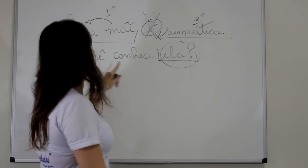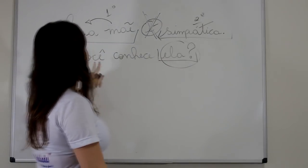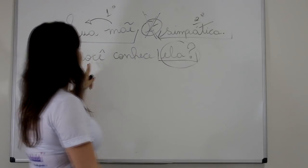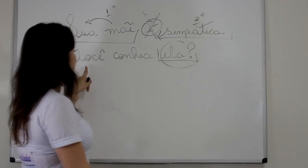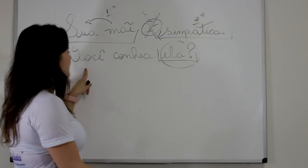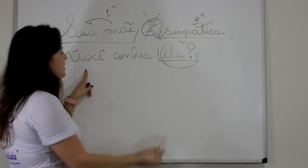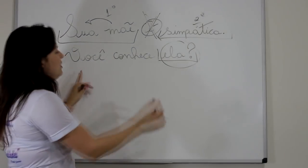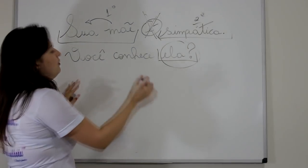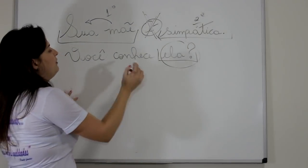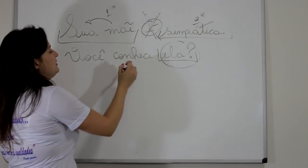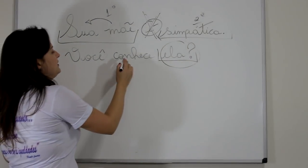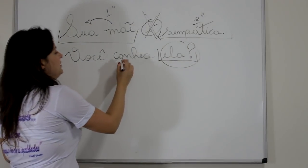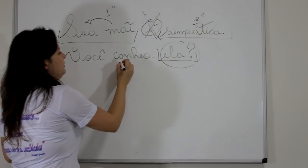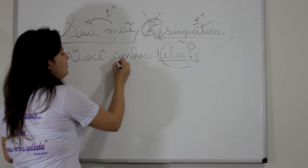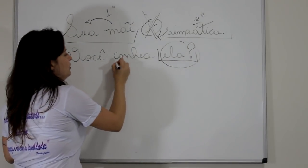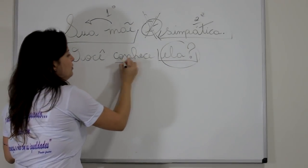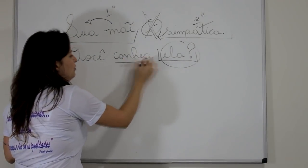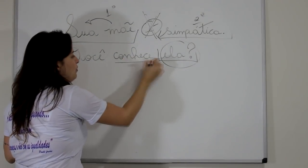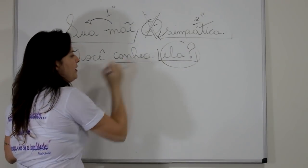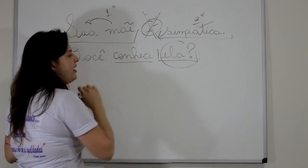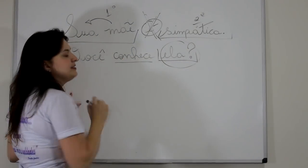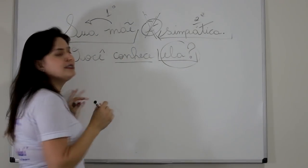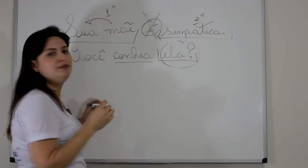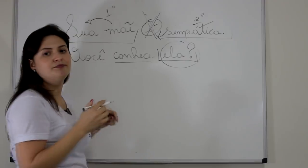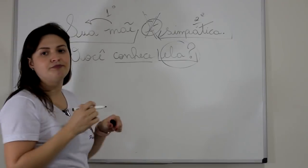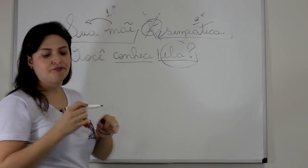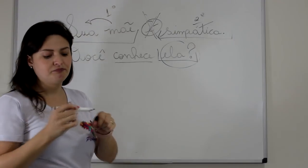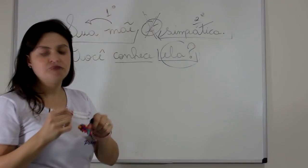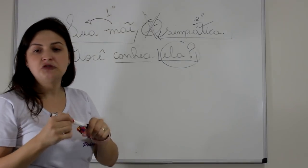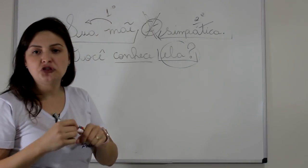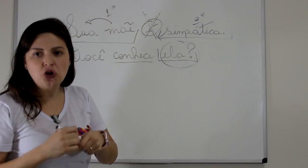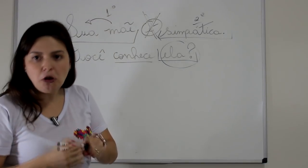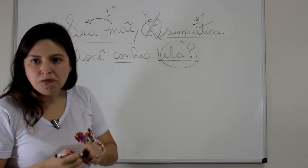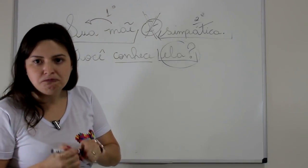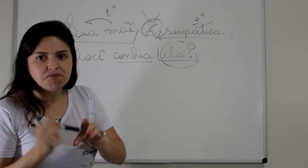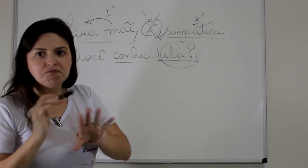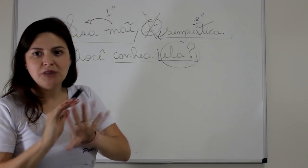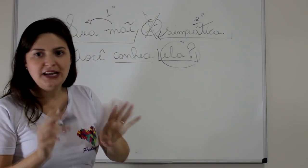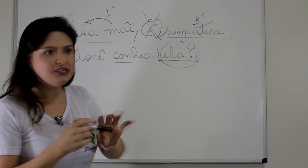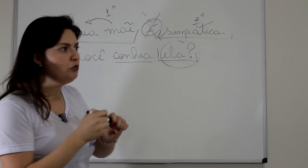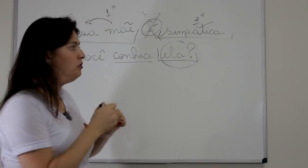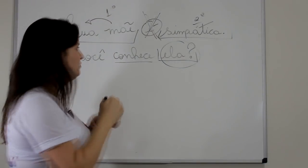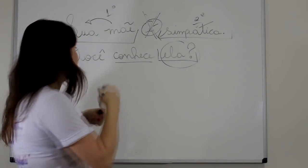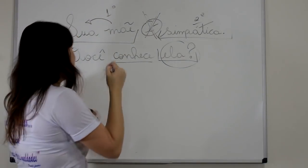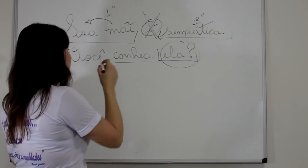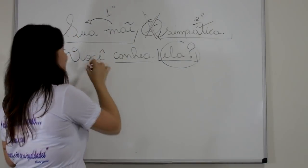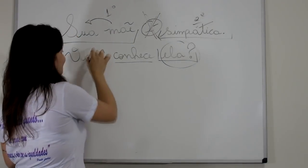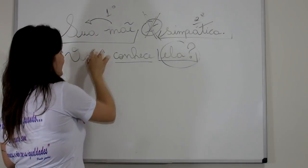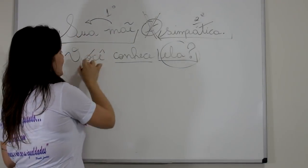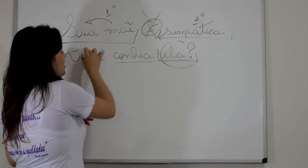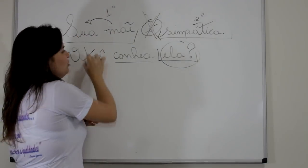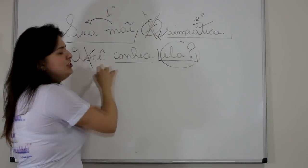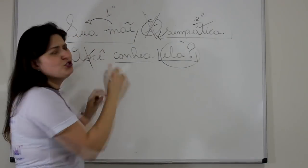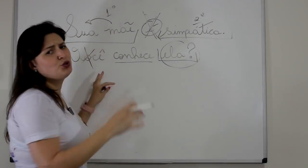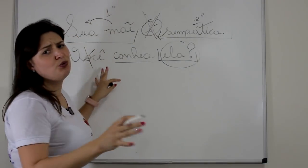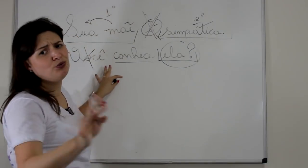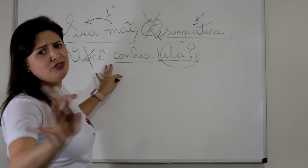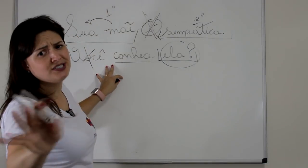E aqui eu vou fazer conhece. Só. Beleza? E você? Eu já estou conversando